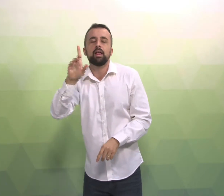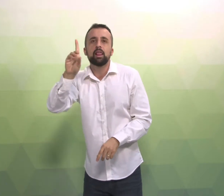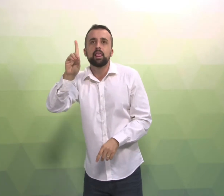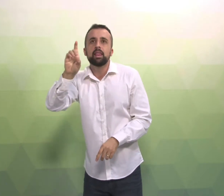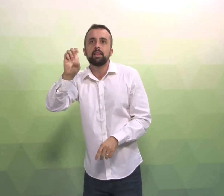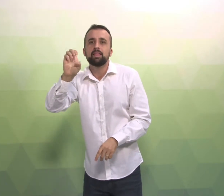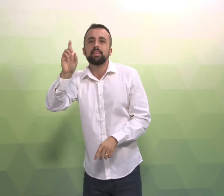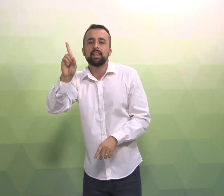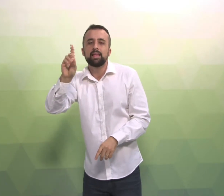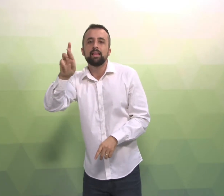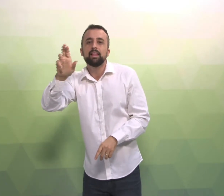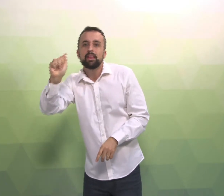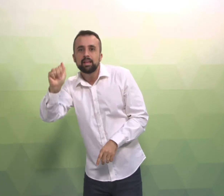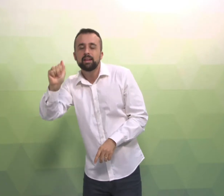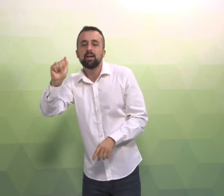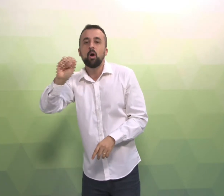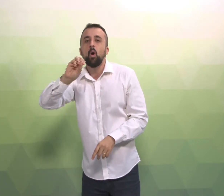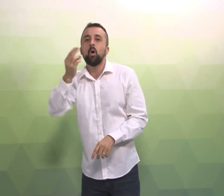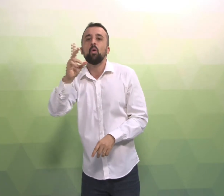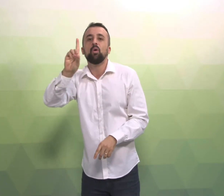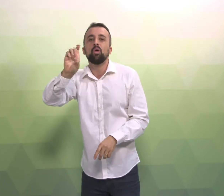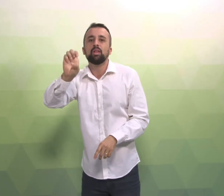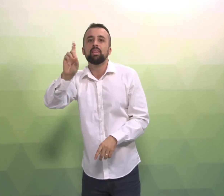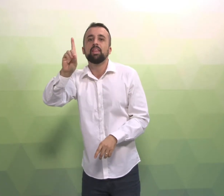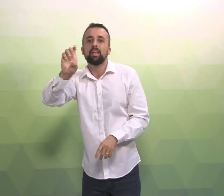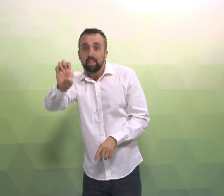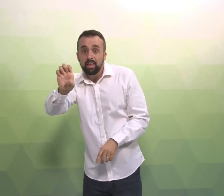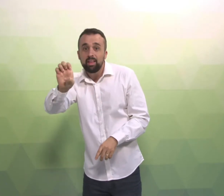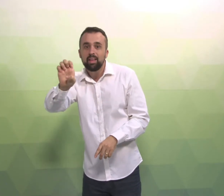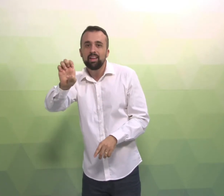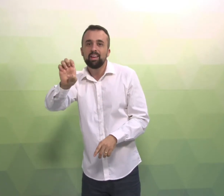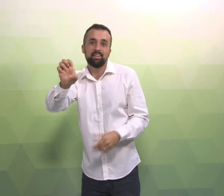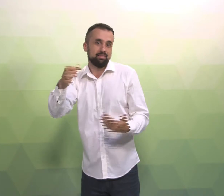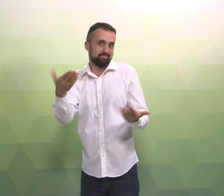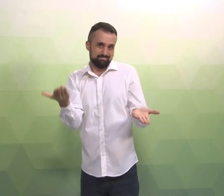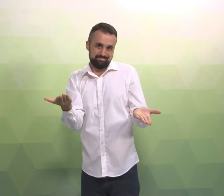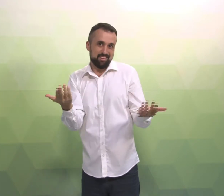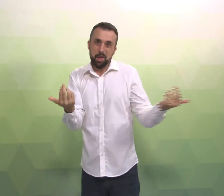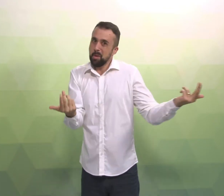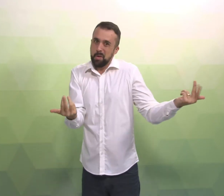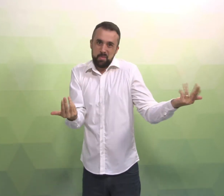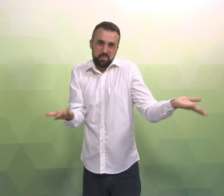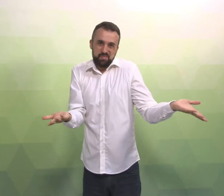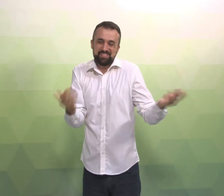mamadeira e fala dedeira ou dedê, por exemplo?